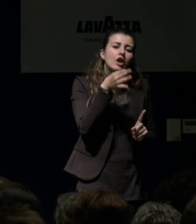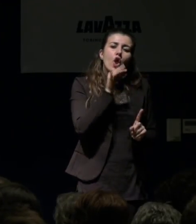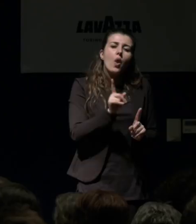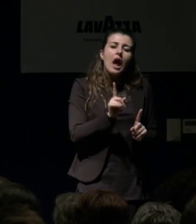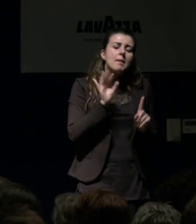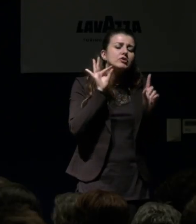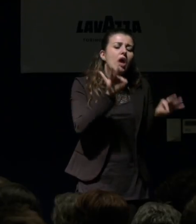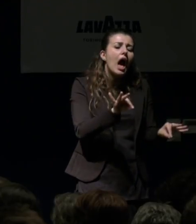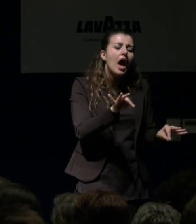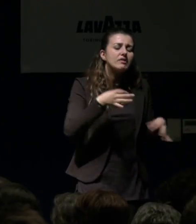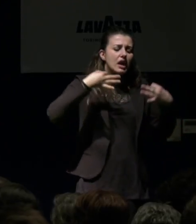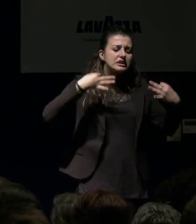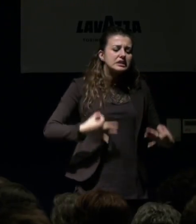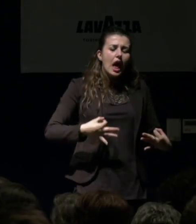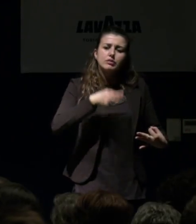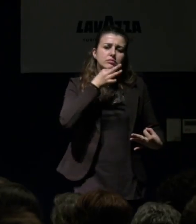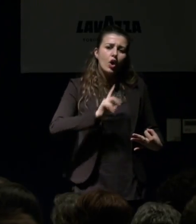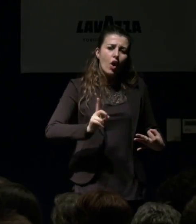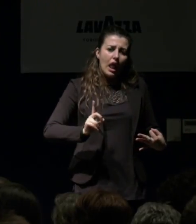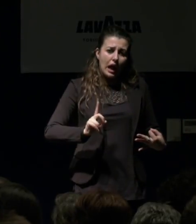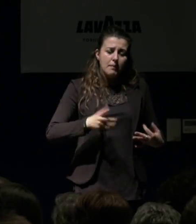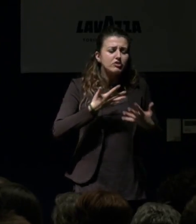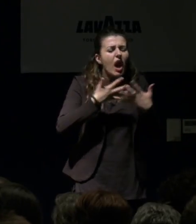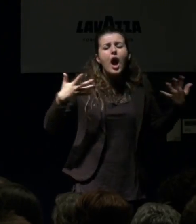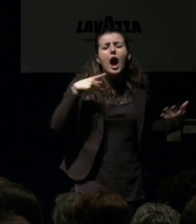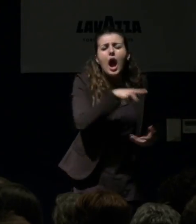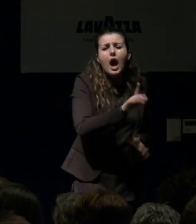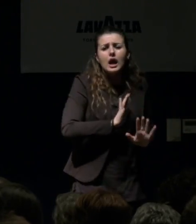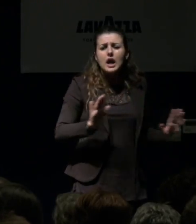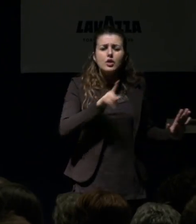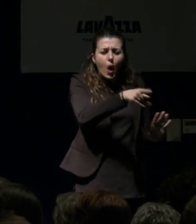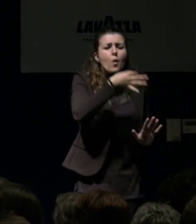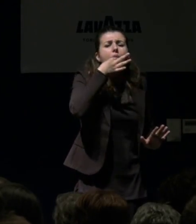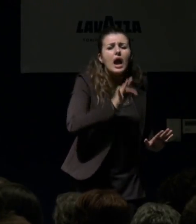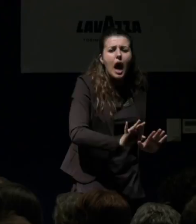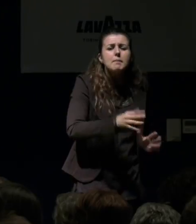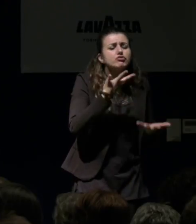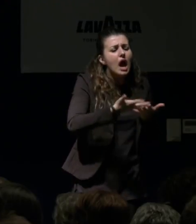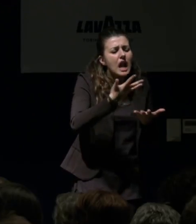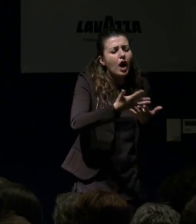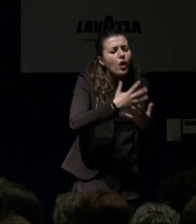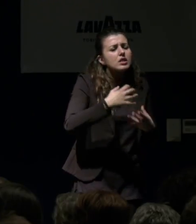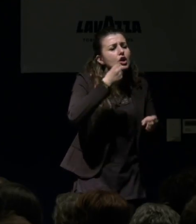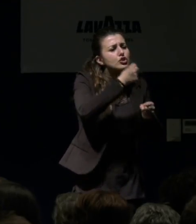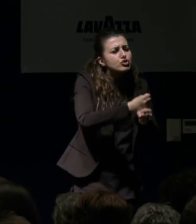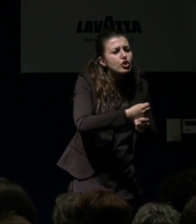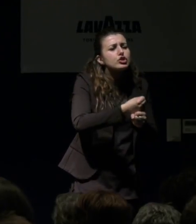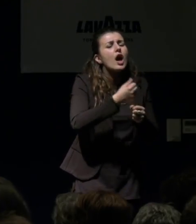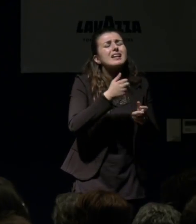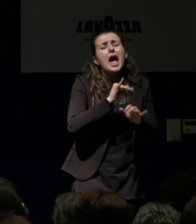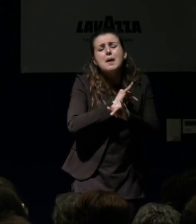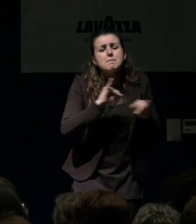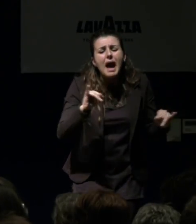troppo sul serio cioè questa era la grande cose di alessandro alessandro era capace di raccontare la storia e senza mai